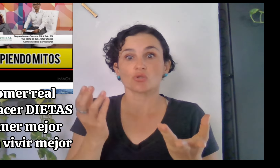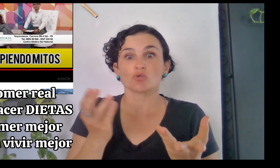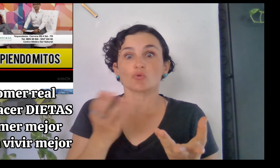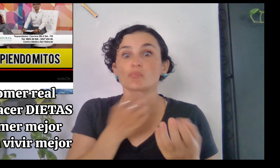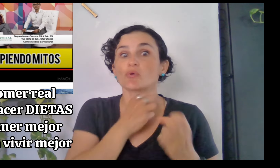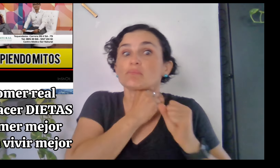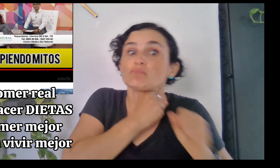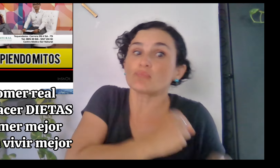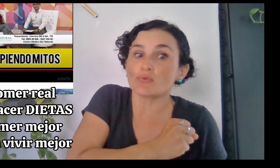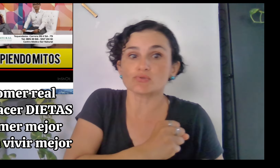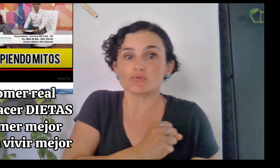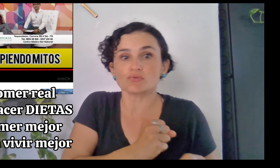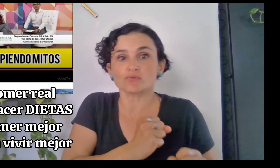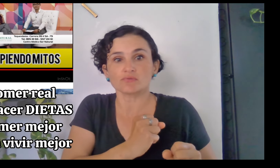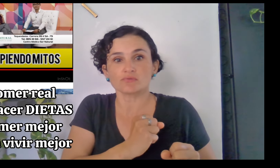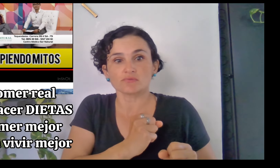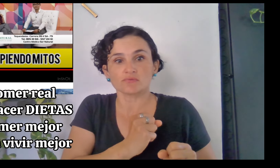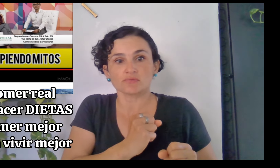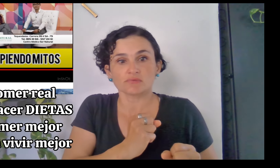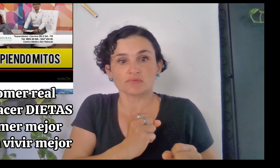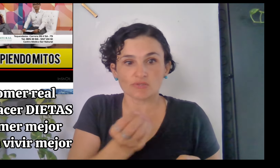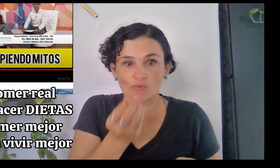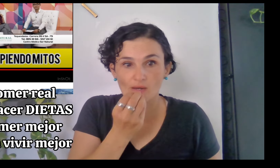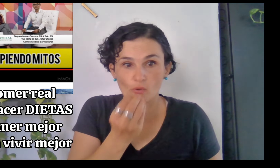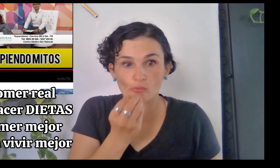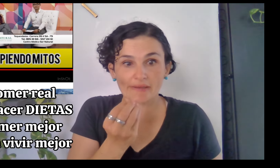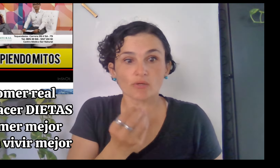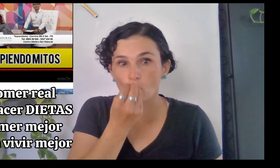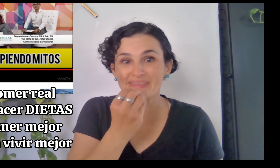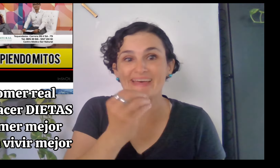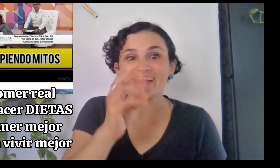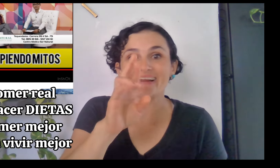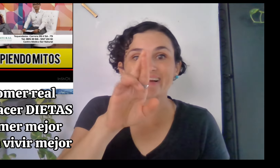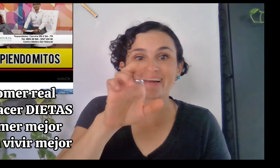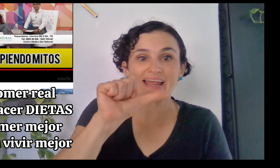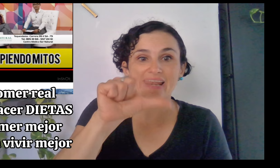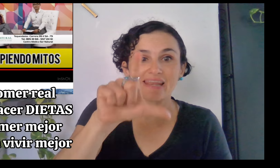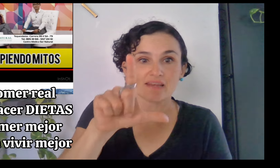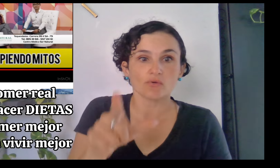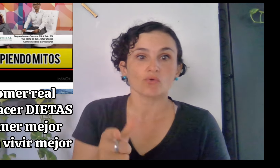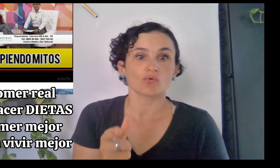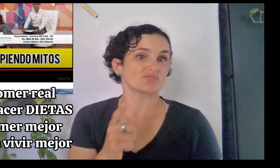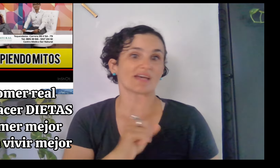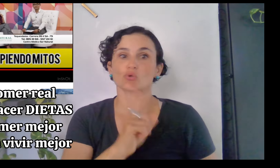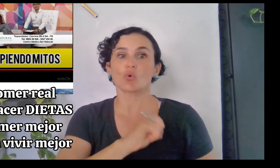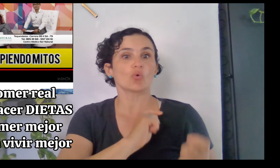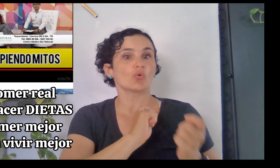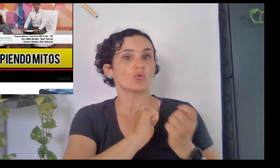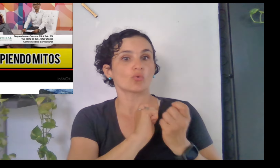impulso, sino a comer comida real, o sea, no